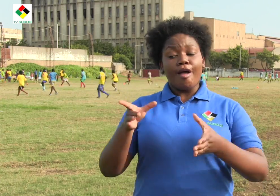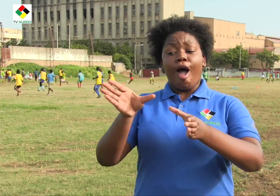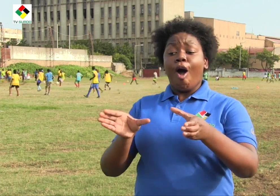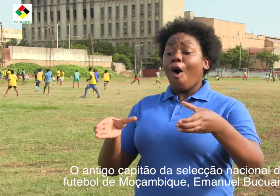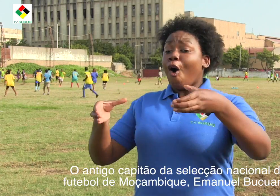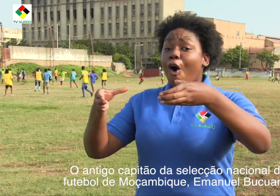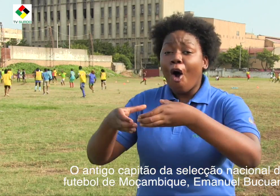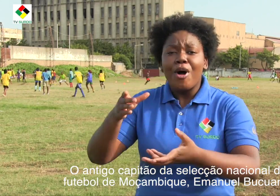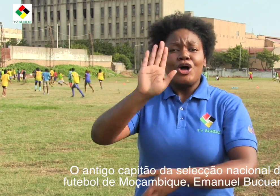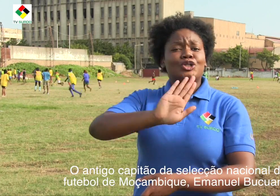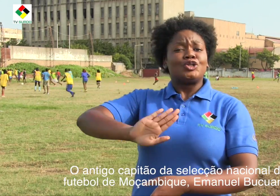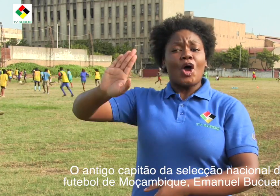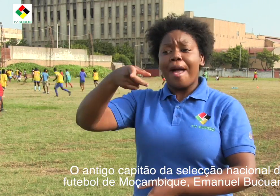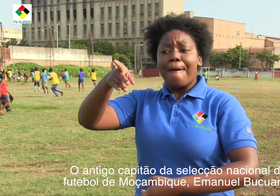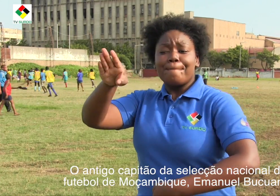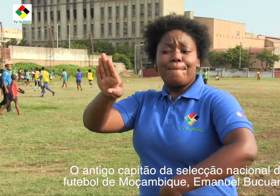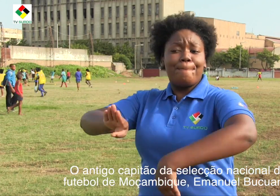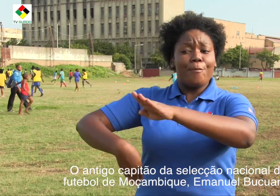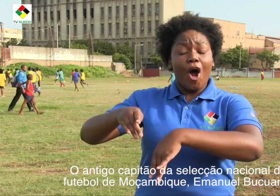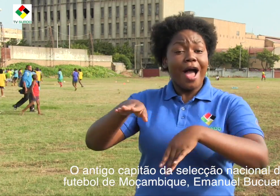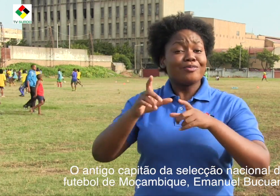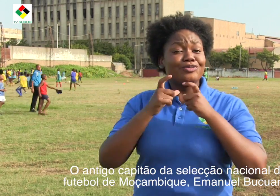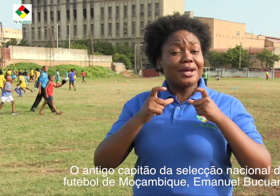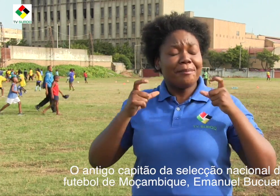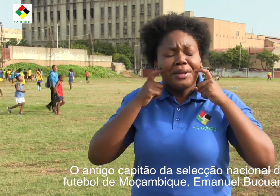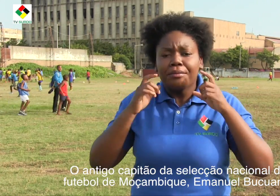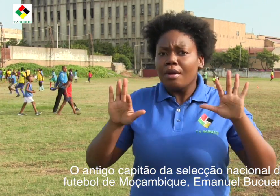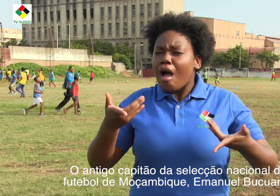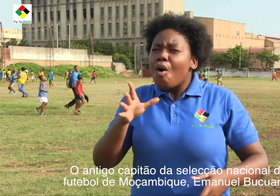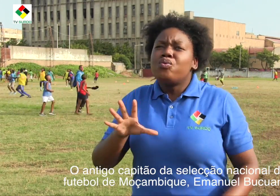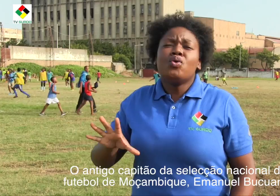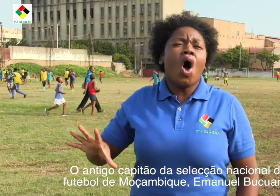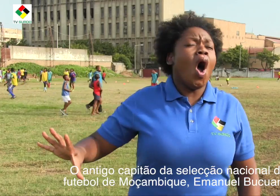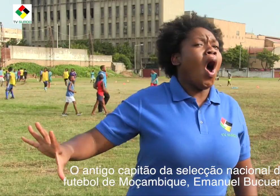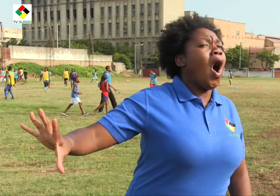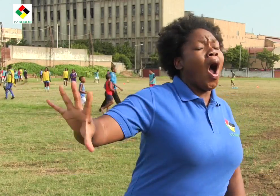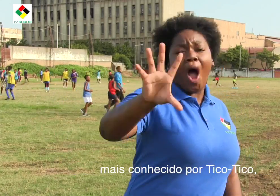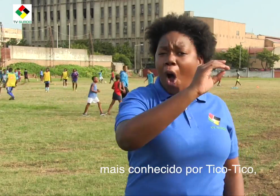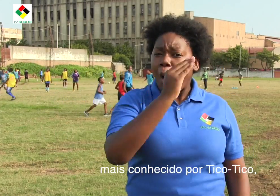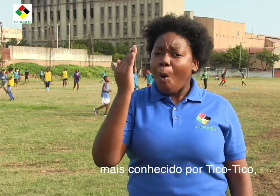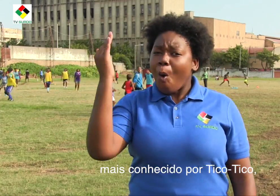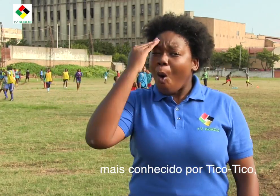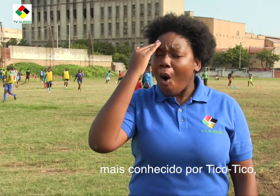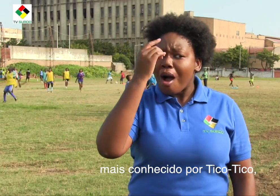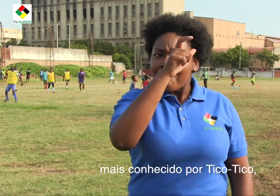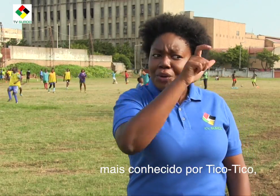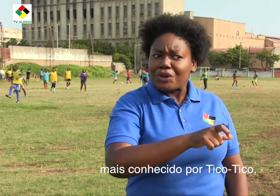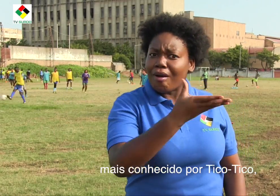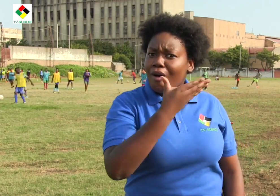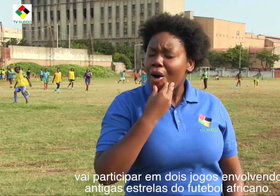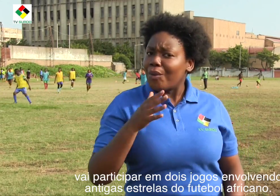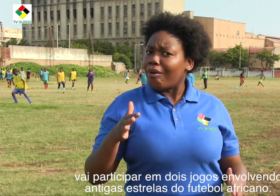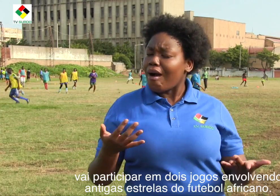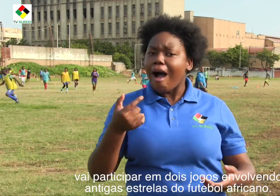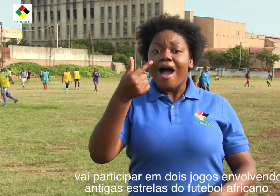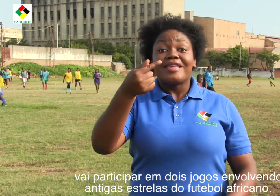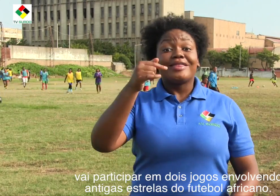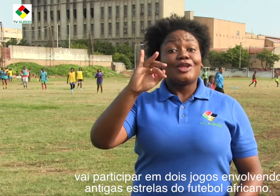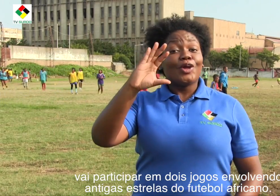O antigo capitão da Seleção Nacional do Futebol de Moçambique, Emanuel Pucuani, mas conhecido por Tico Tico, vai participar em